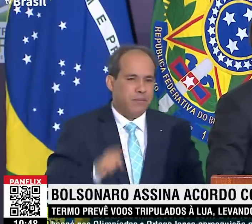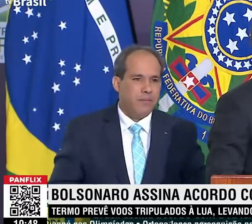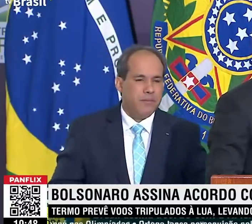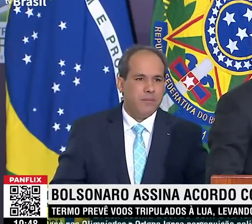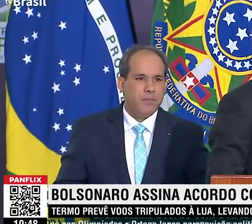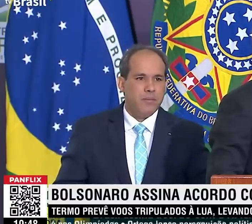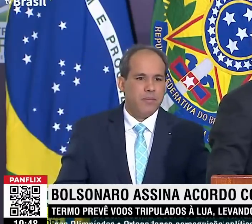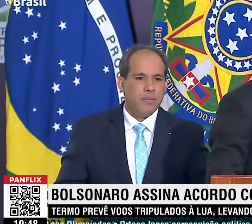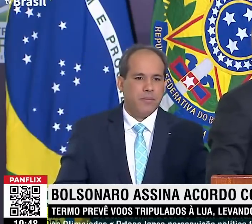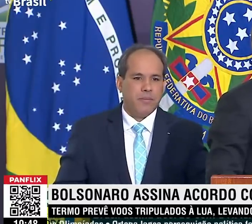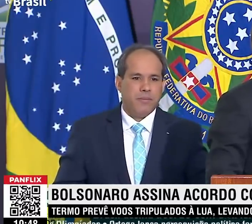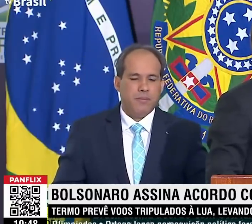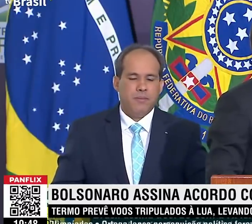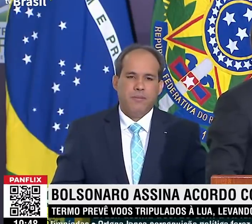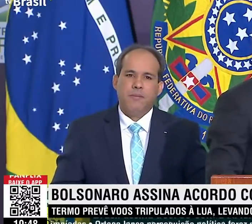por ter